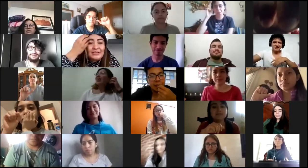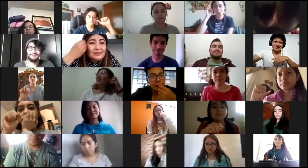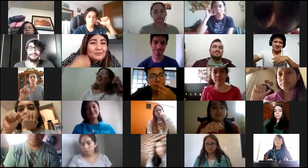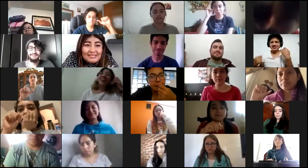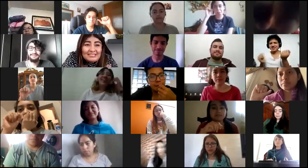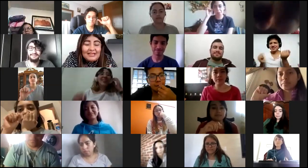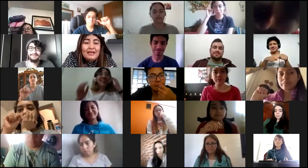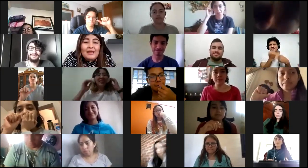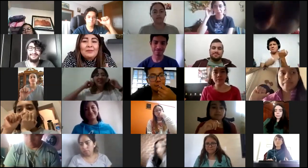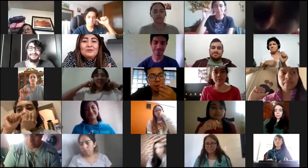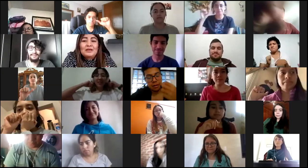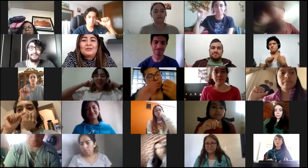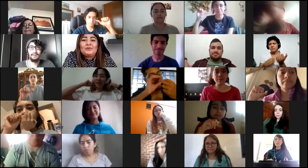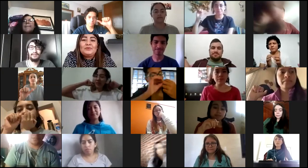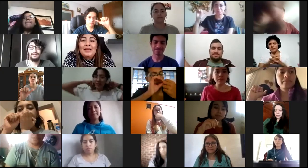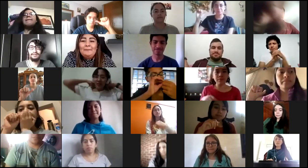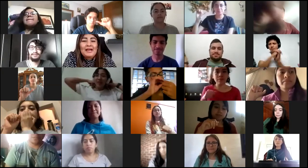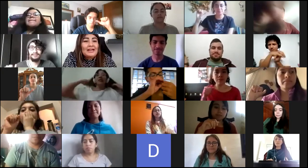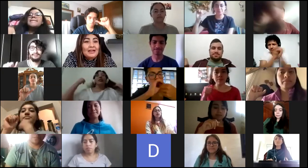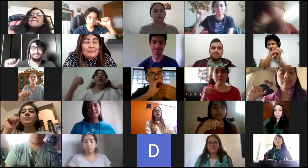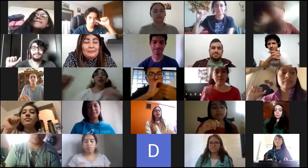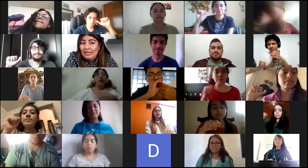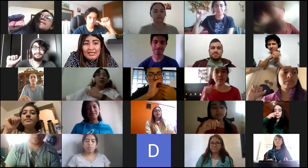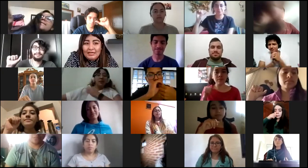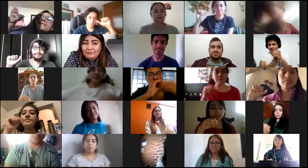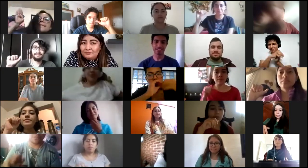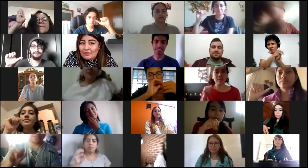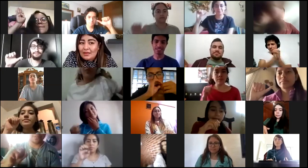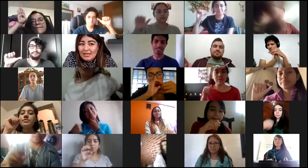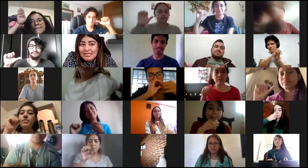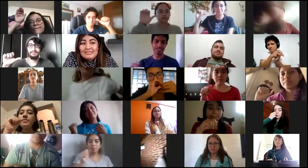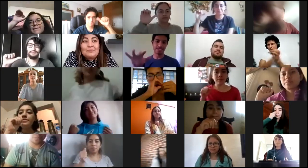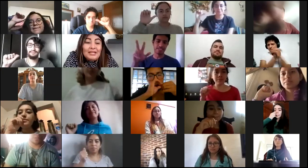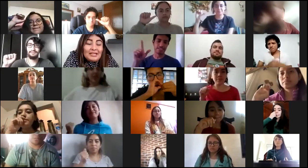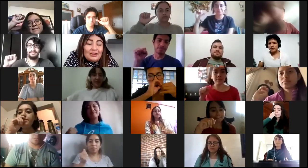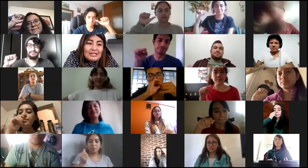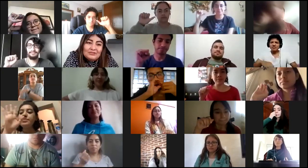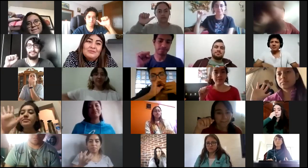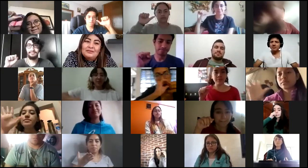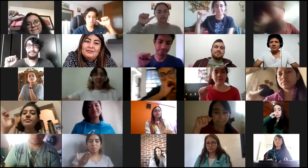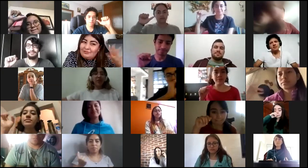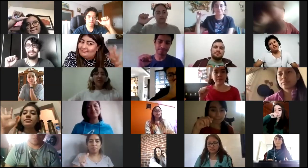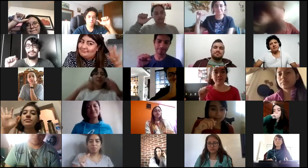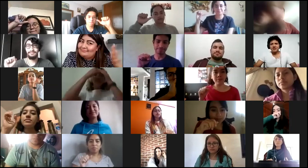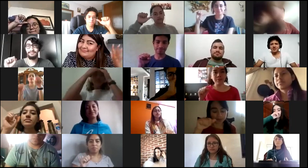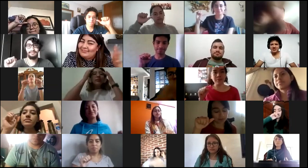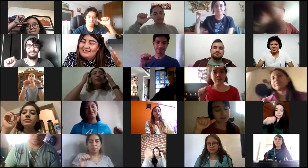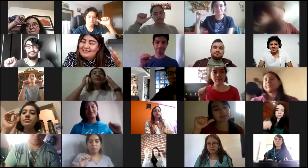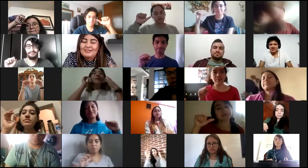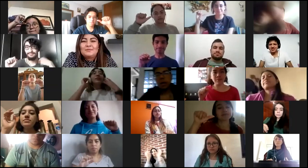pasar lista. Vamos rápido. Una, agarren la mano que quieran. Si pueden con las dos manos, felicidades, pero si no,